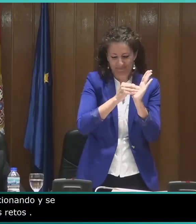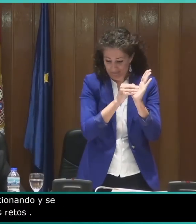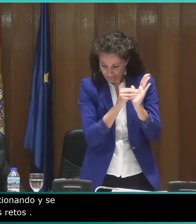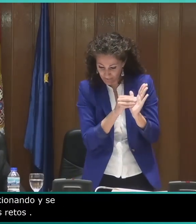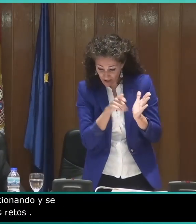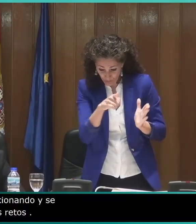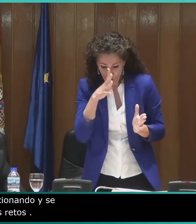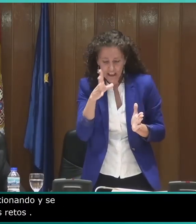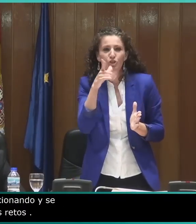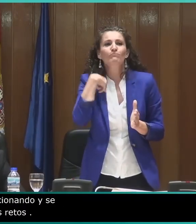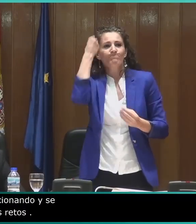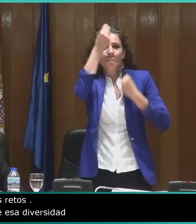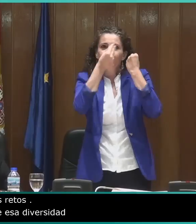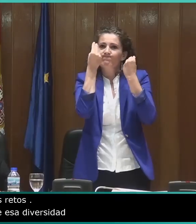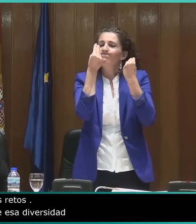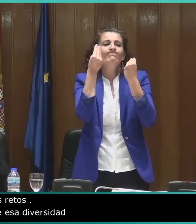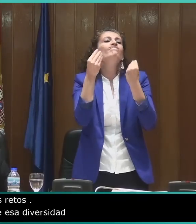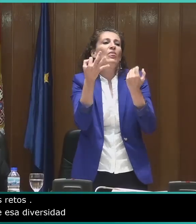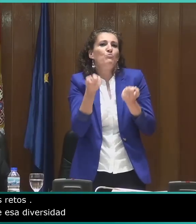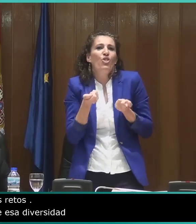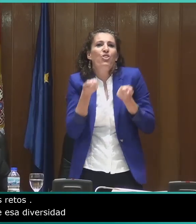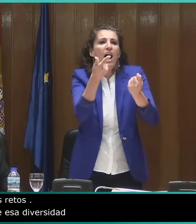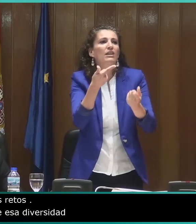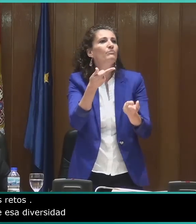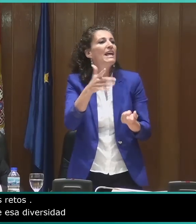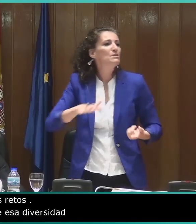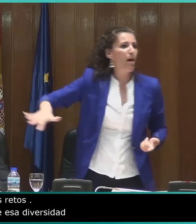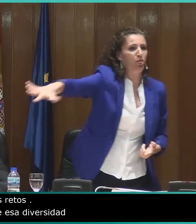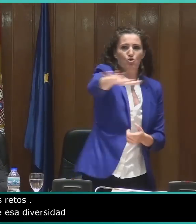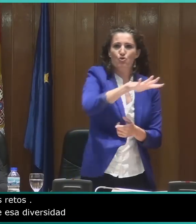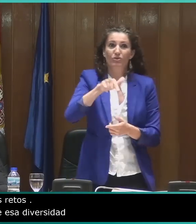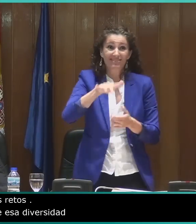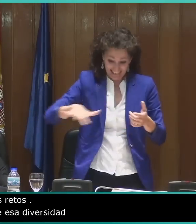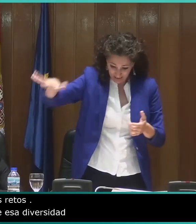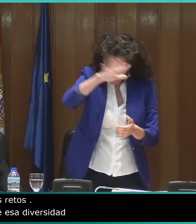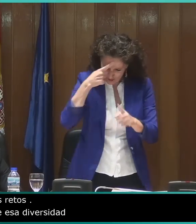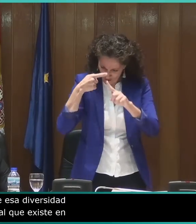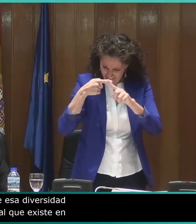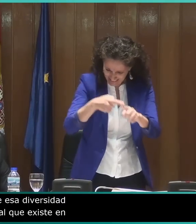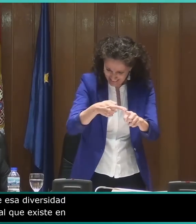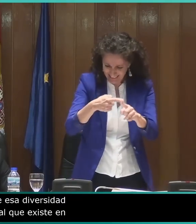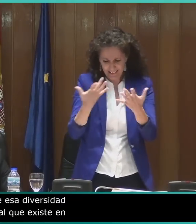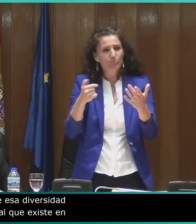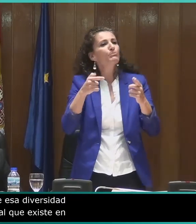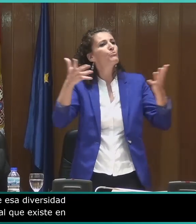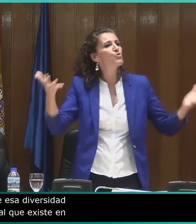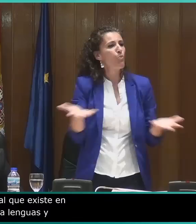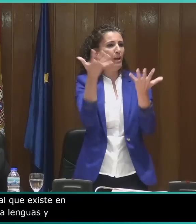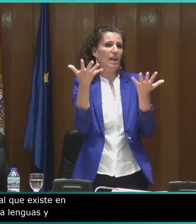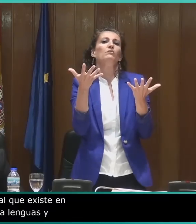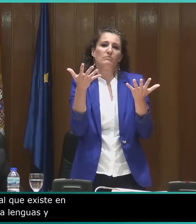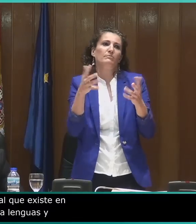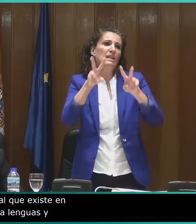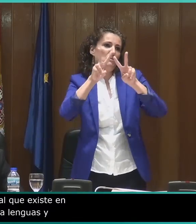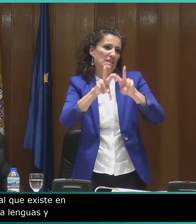tiene que estar recogida también la lengua de signos. Por eso pensábamos que debíamos ofrecer un espacio